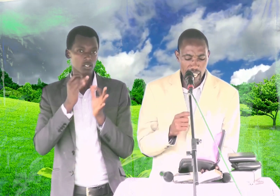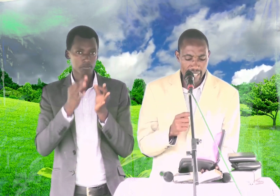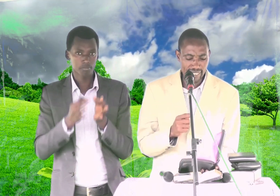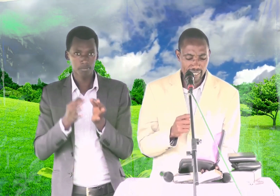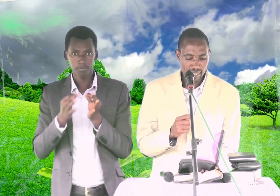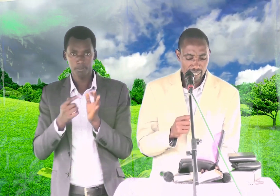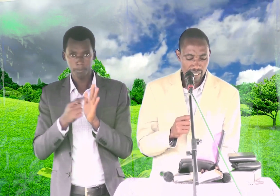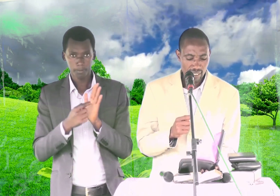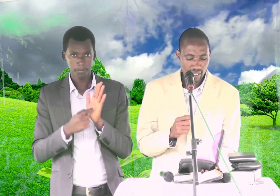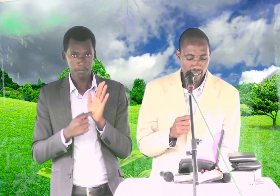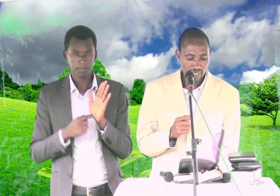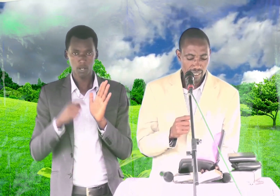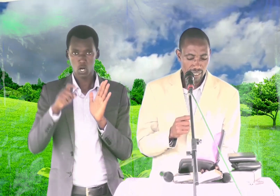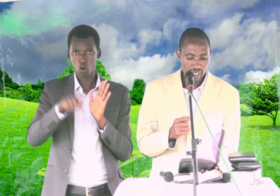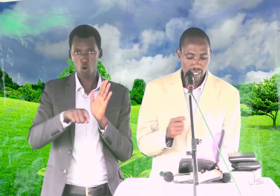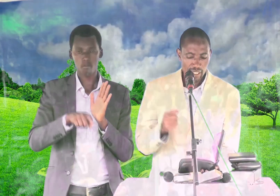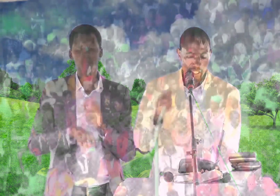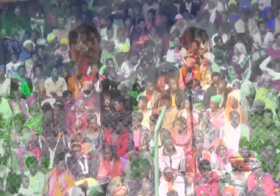Harakomeje hati: